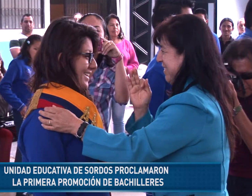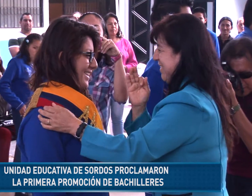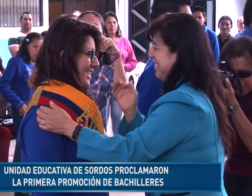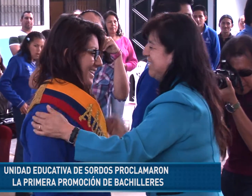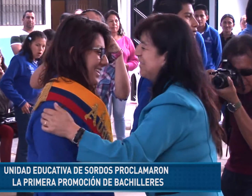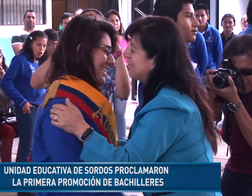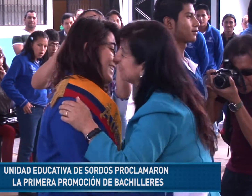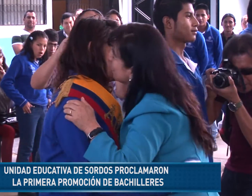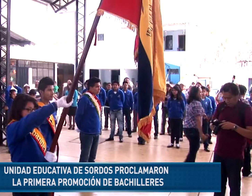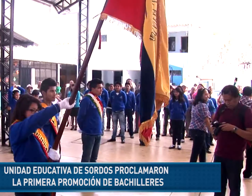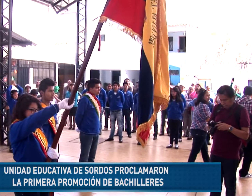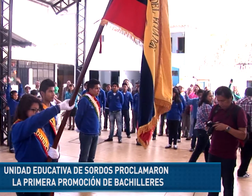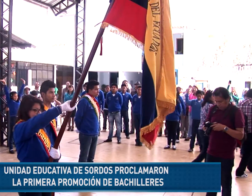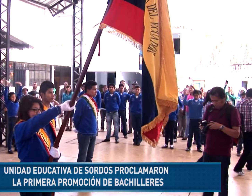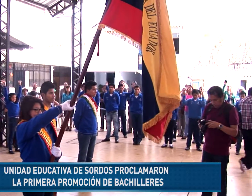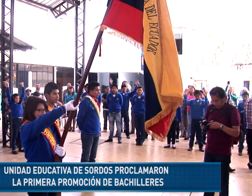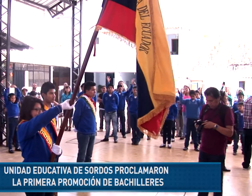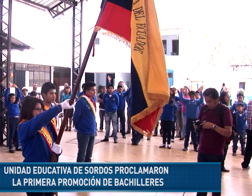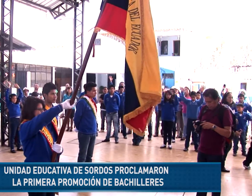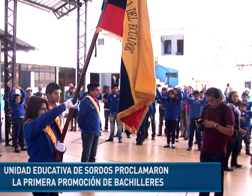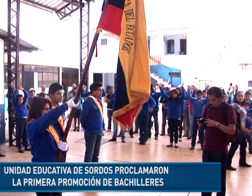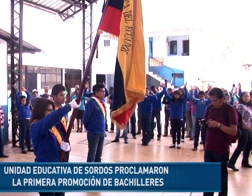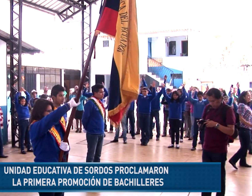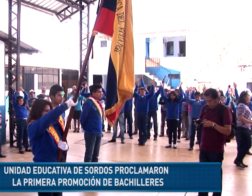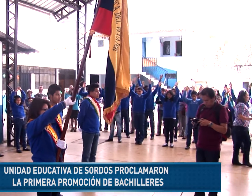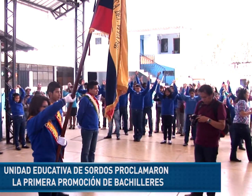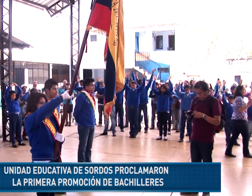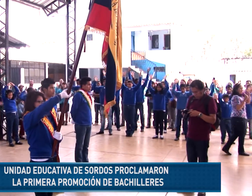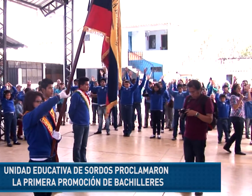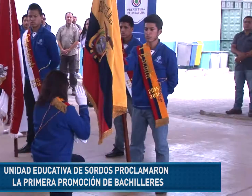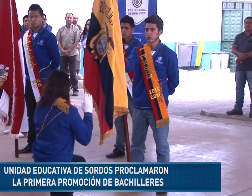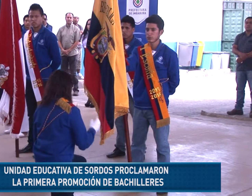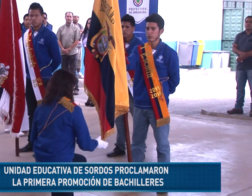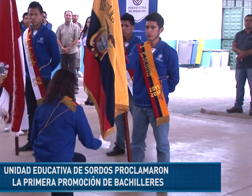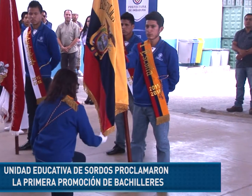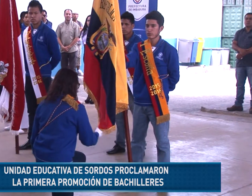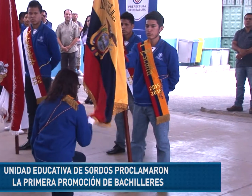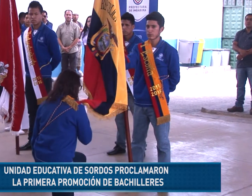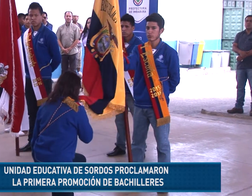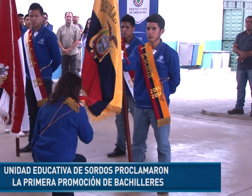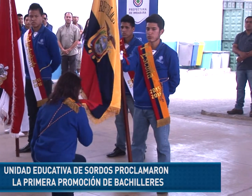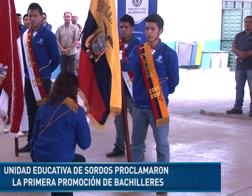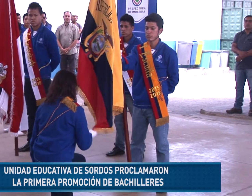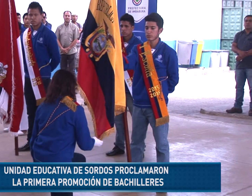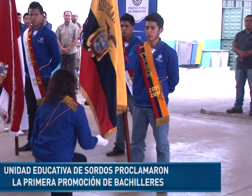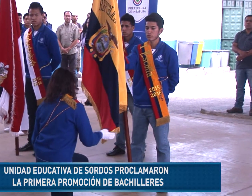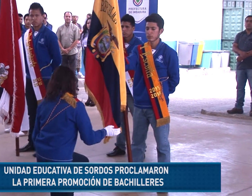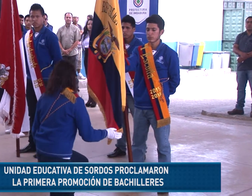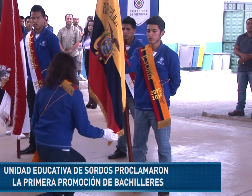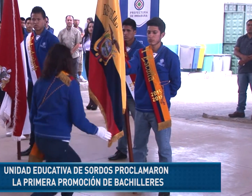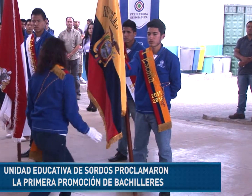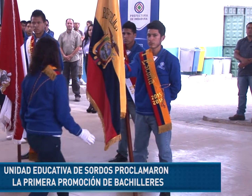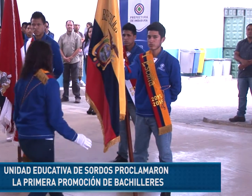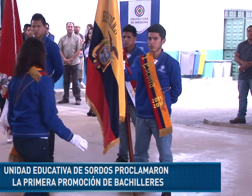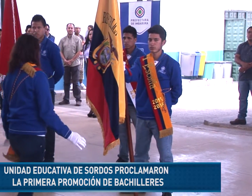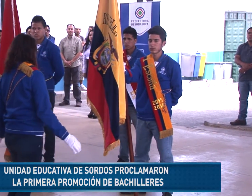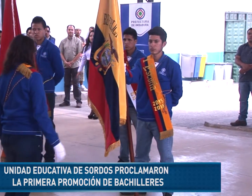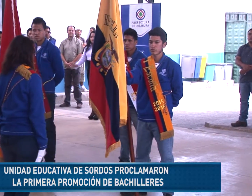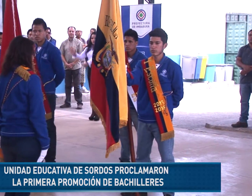pabellón nacional, en reconocimiento de su esfuerzo y dedicación en los estudios. Con una calificación de 9.40, ella demostró que para sobresalir